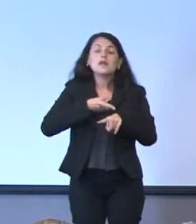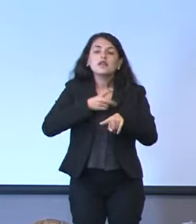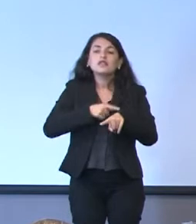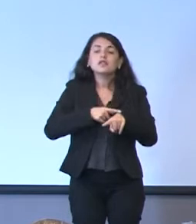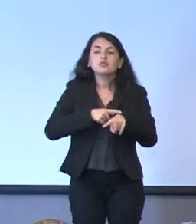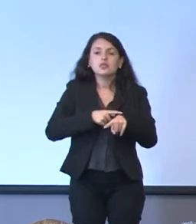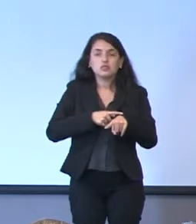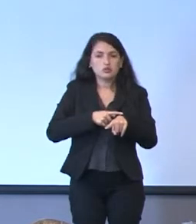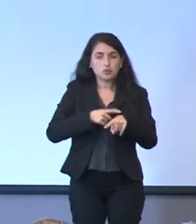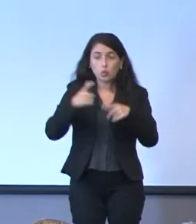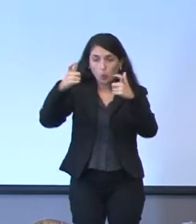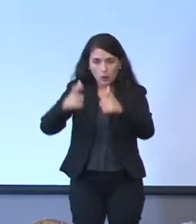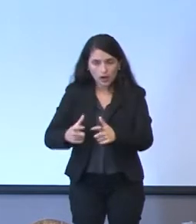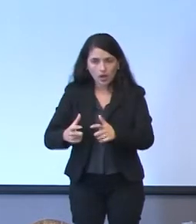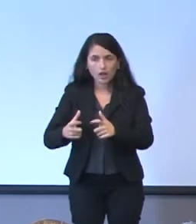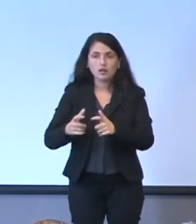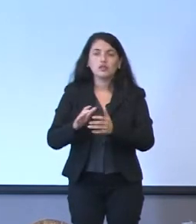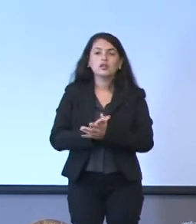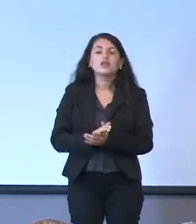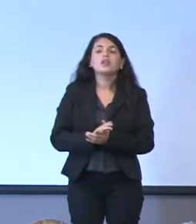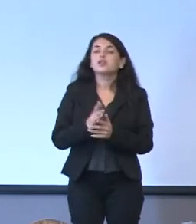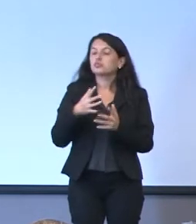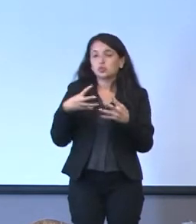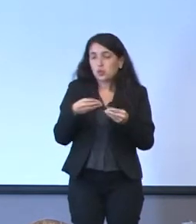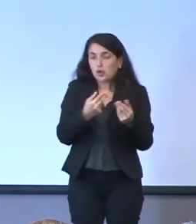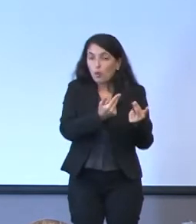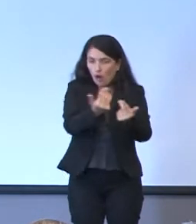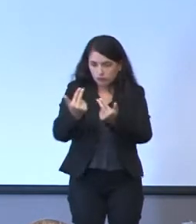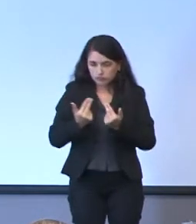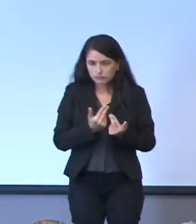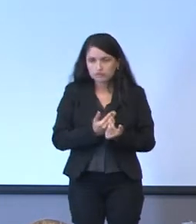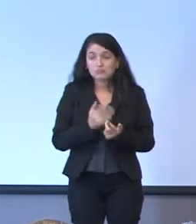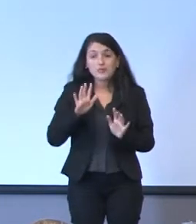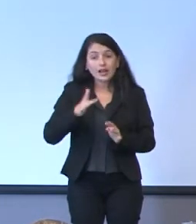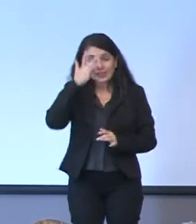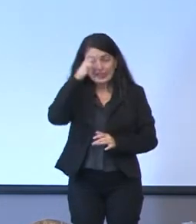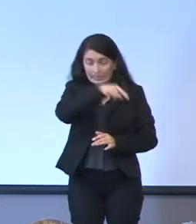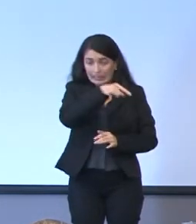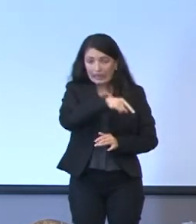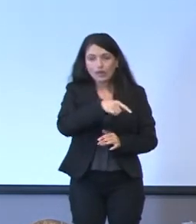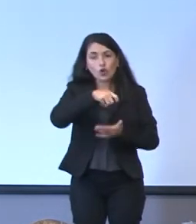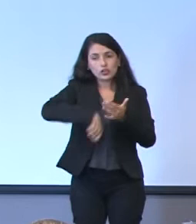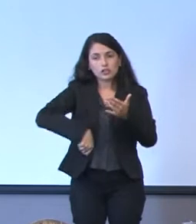contrataram um escriba, ou seja, uma pessoa para quem eu ditava